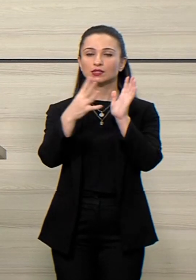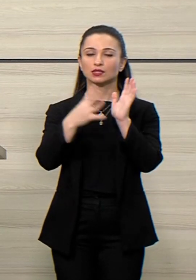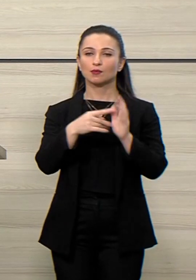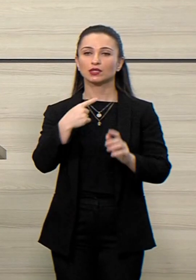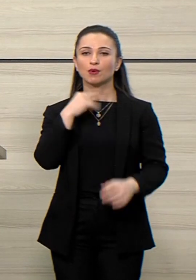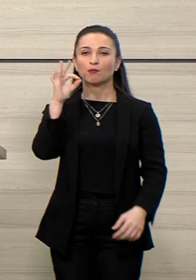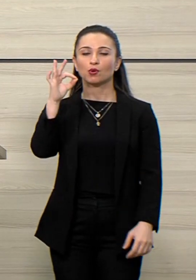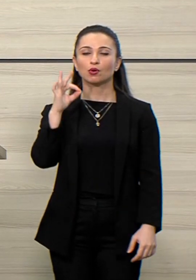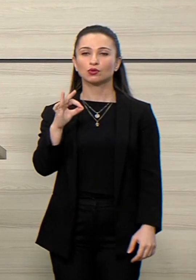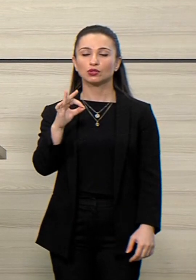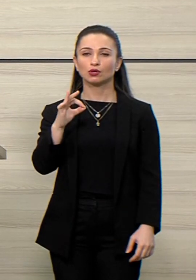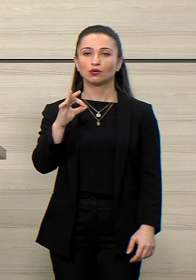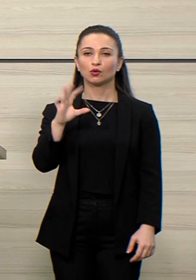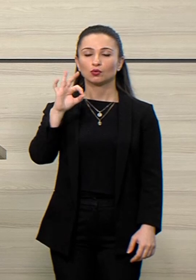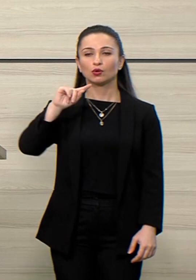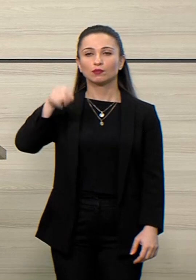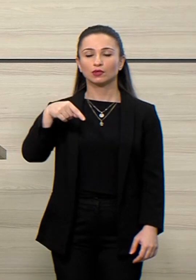ხმა პროცენტულად